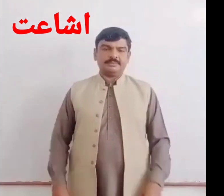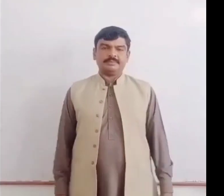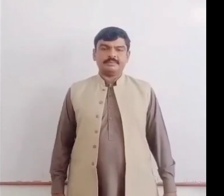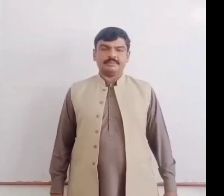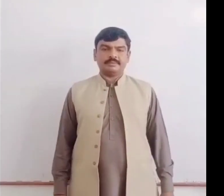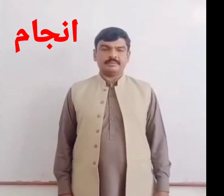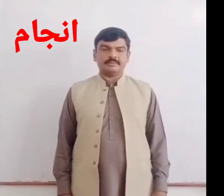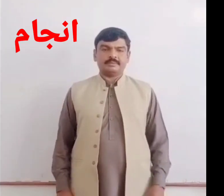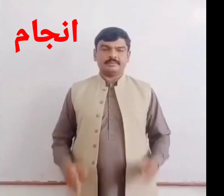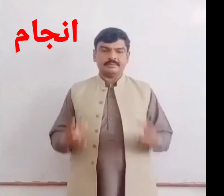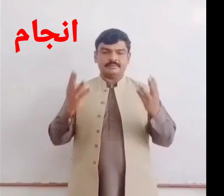अंजाम,